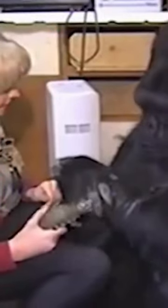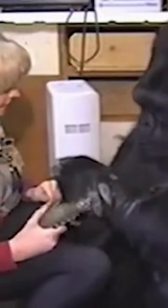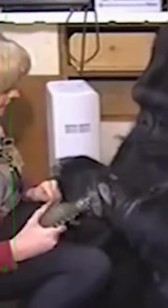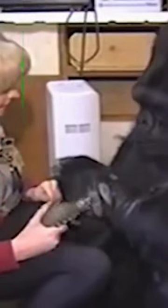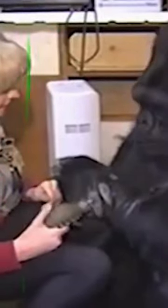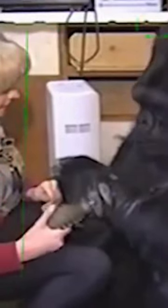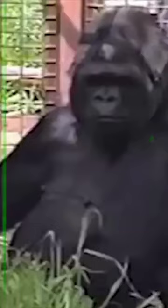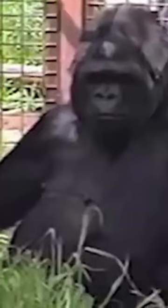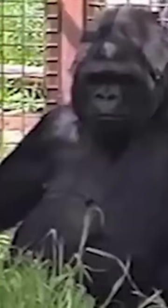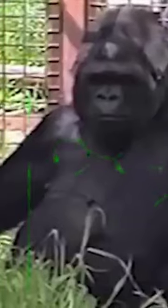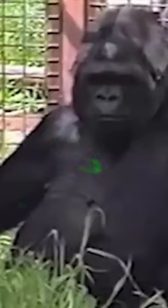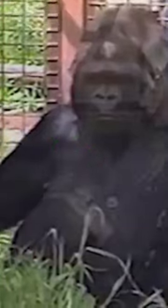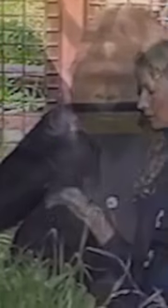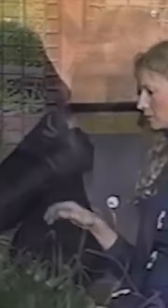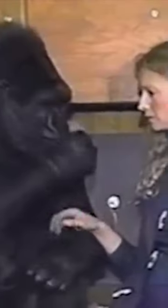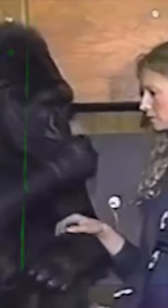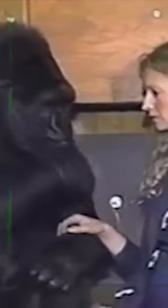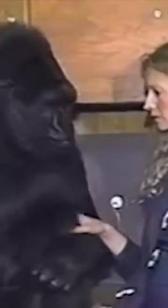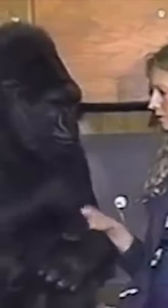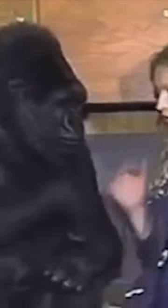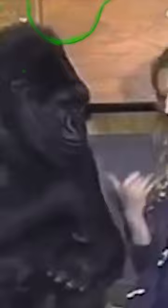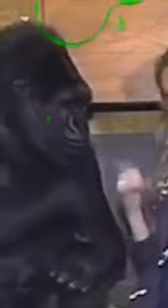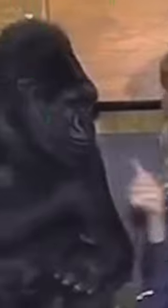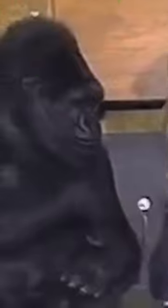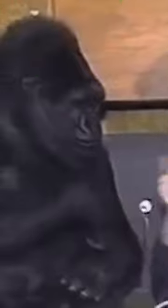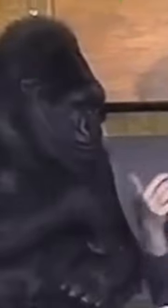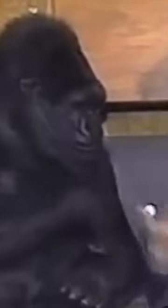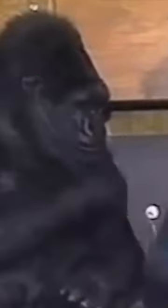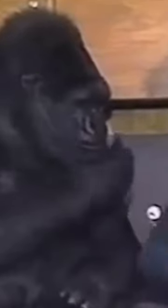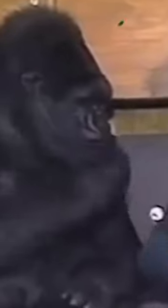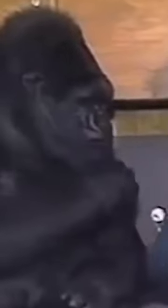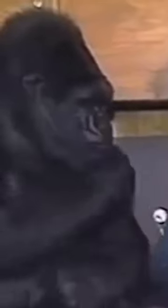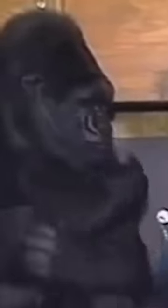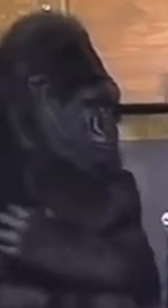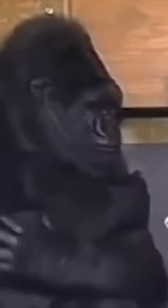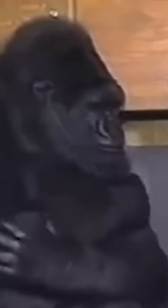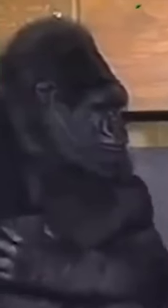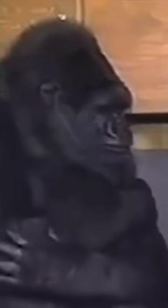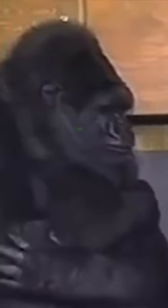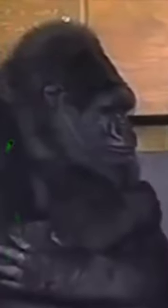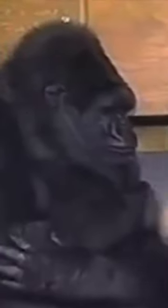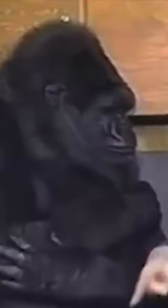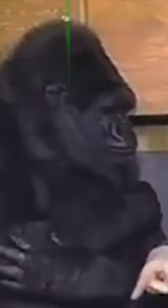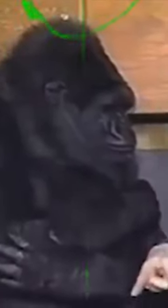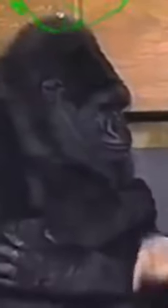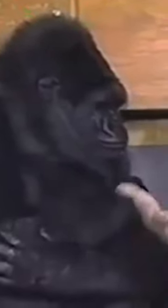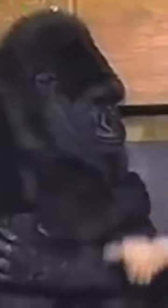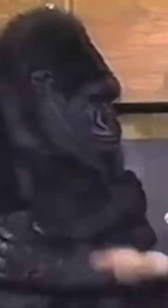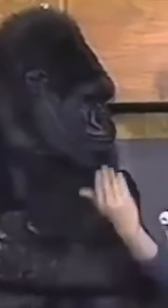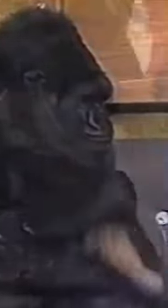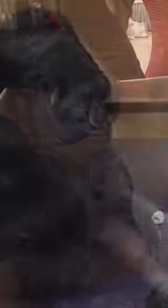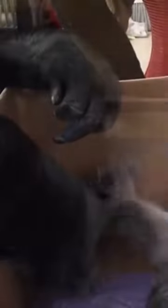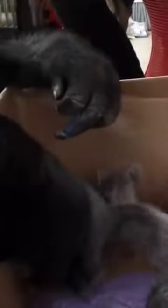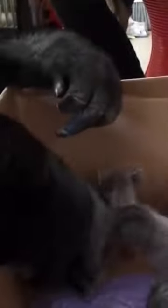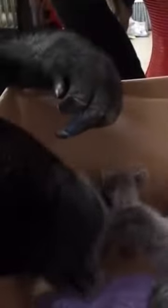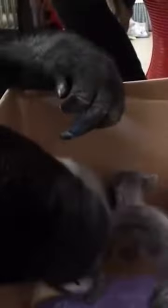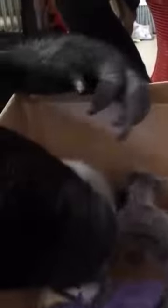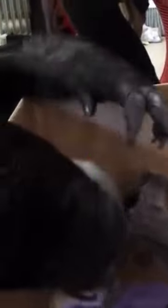Universidade Stanford, Estados Unidos, com o objetivo de tentarem lhe ensinar a linguagem americana de sinais para surdos mudos. Coco